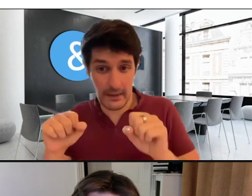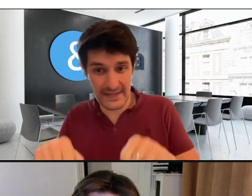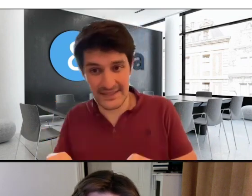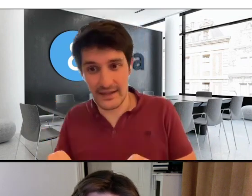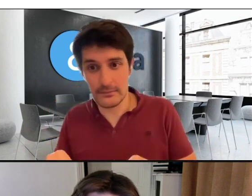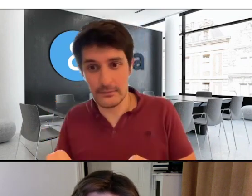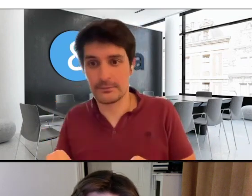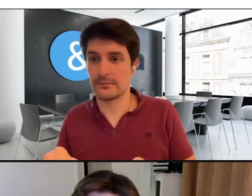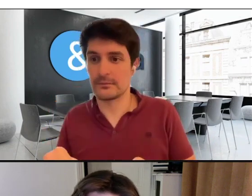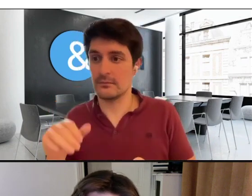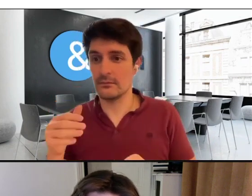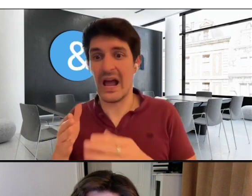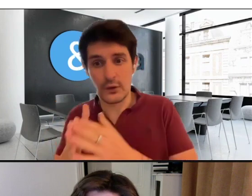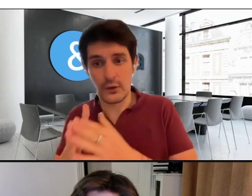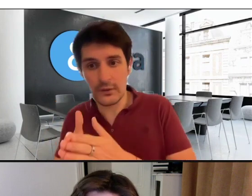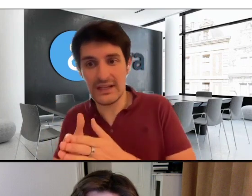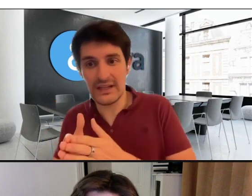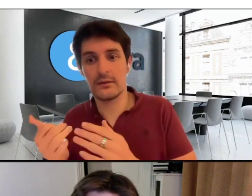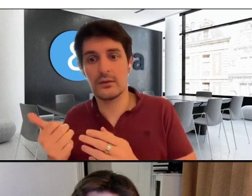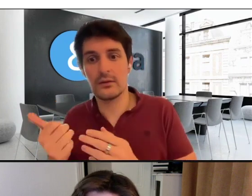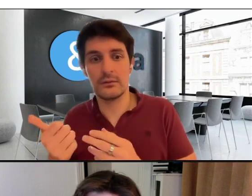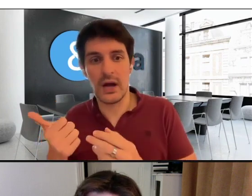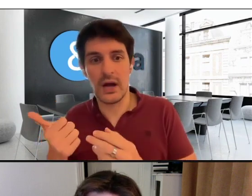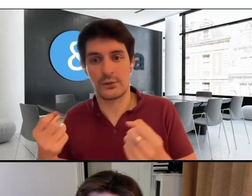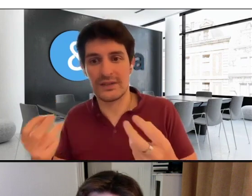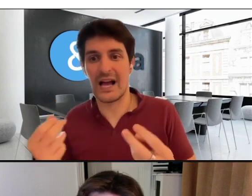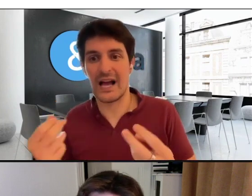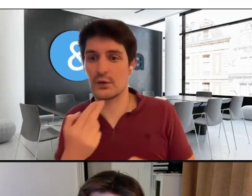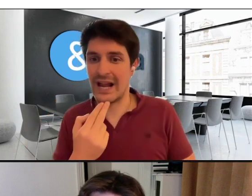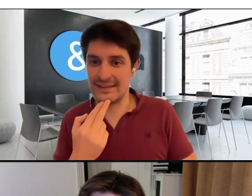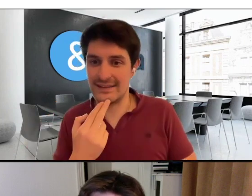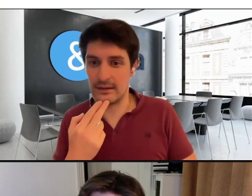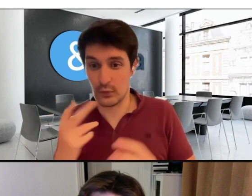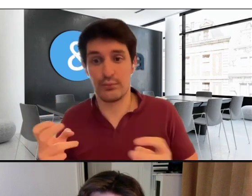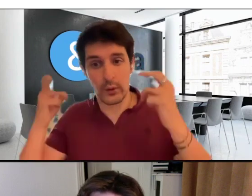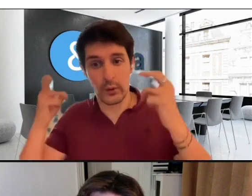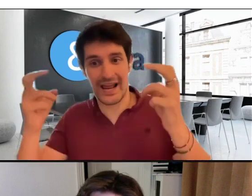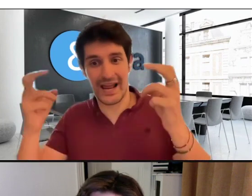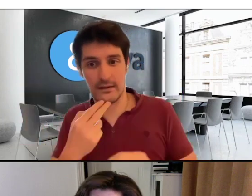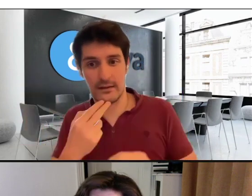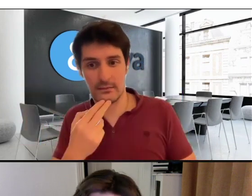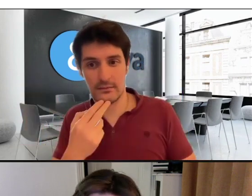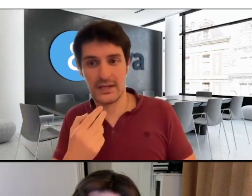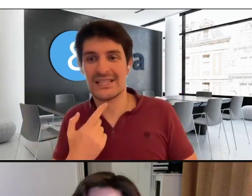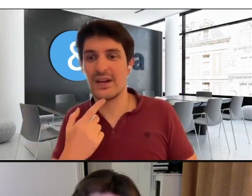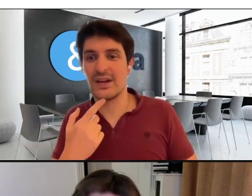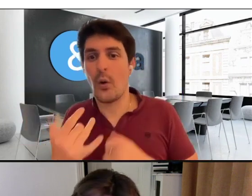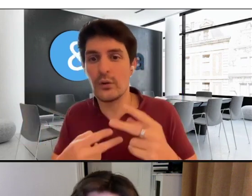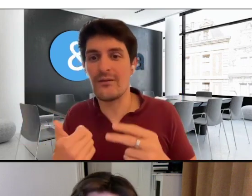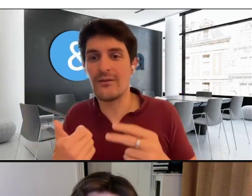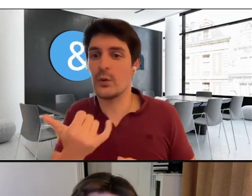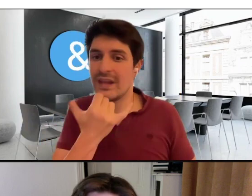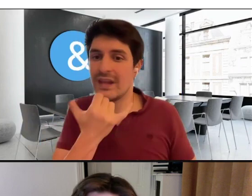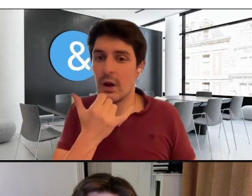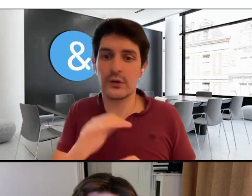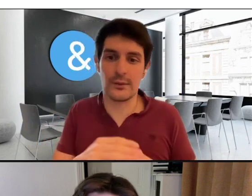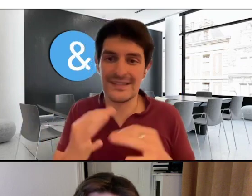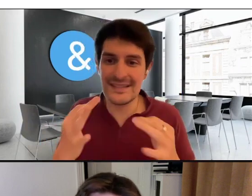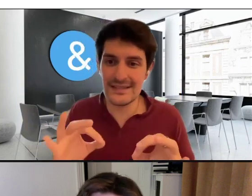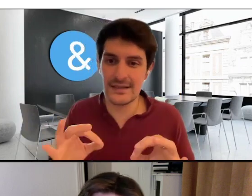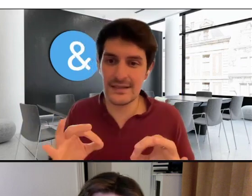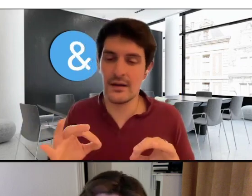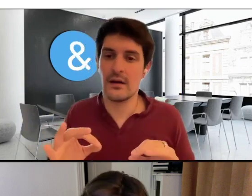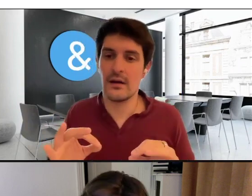capacité à demander un sous-titrage de qualité, une plus haute qualité. C'est-à-dire, au lieu d'avoir une erreur sur